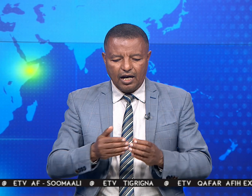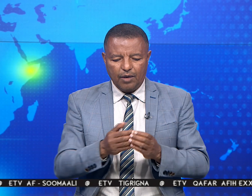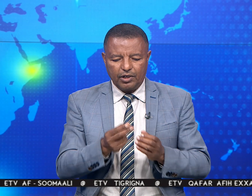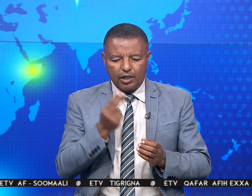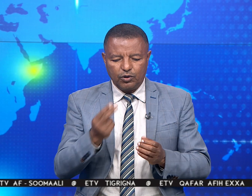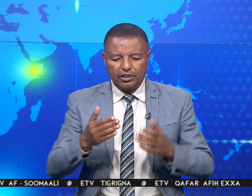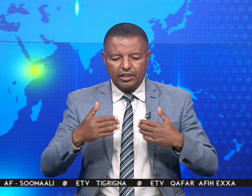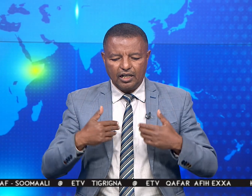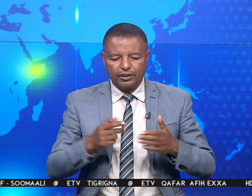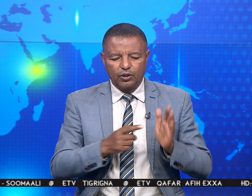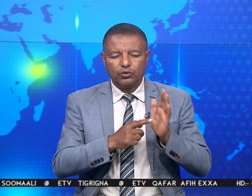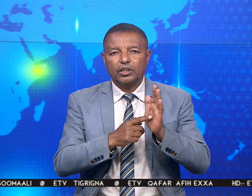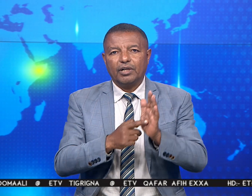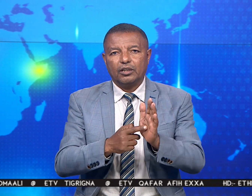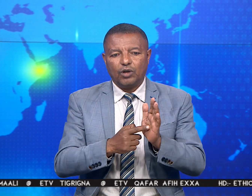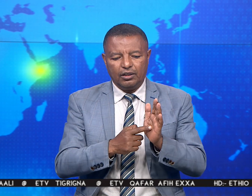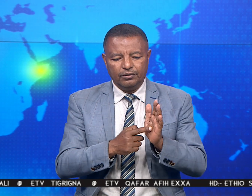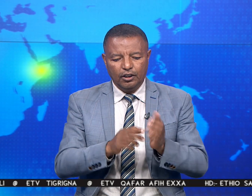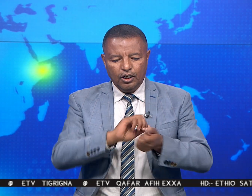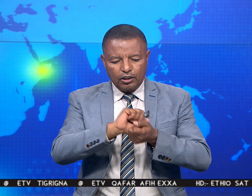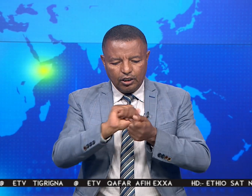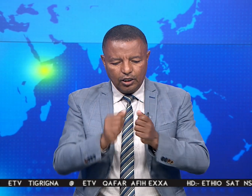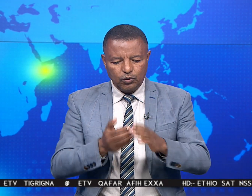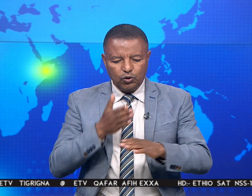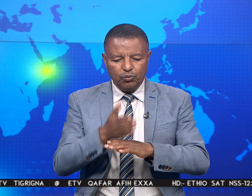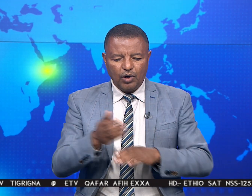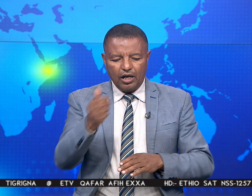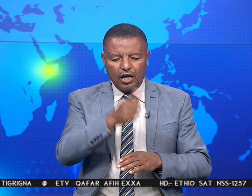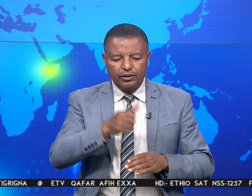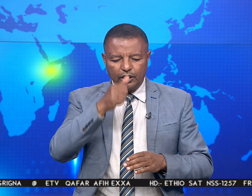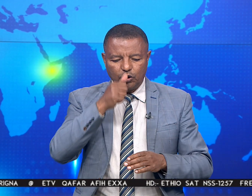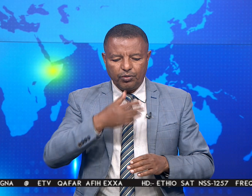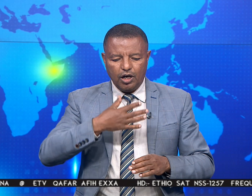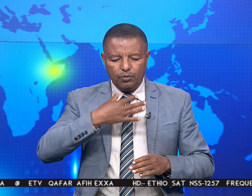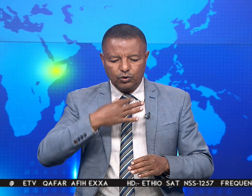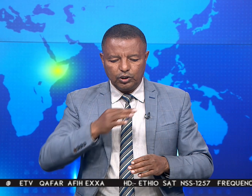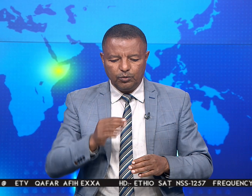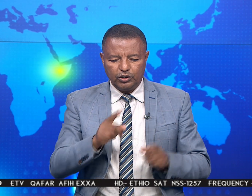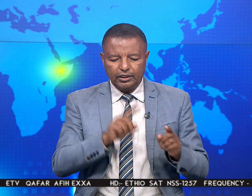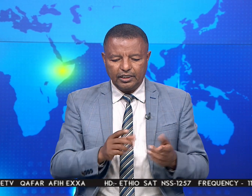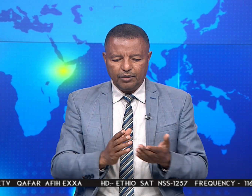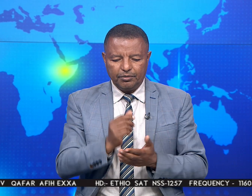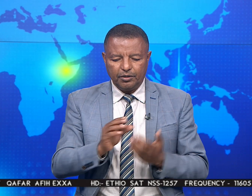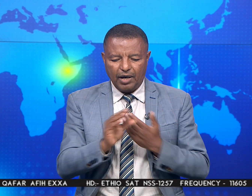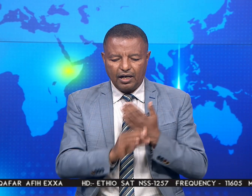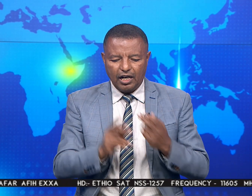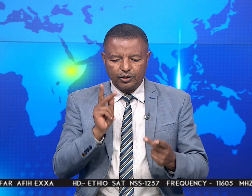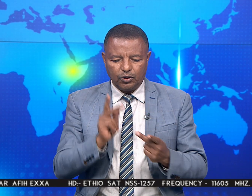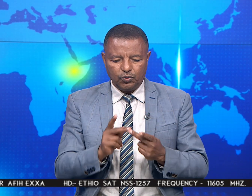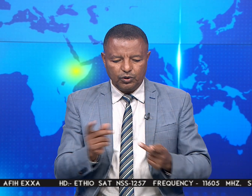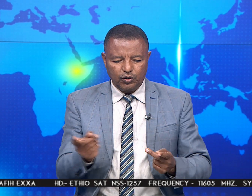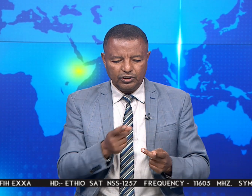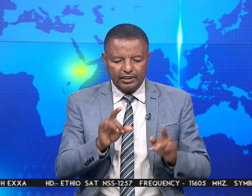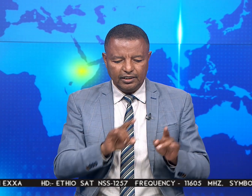የጋራ አመራር ቦርድ እንዳላቸው ተመልክቷል። ከለውጡ በኋላ የኢትዮጵያ ሙስሊሞች እንደ መብት